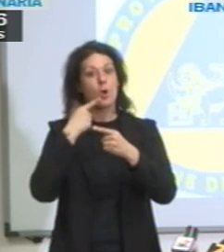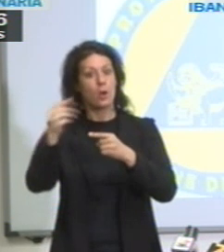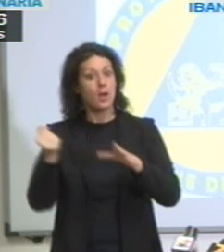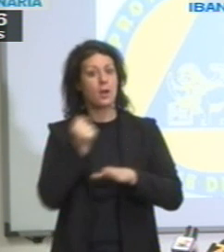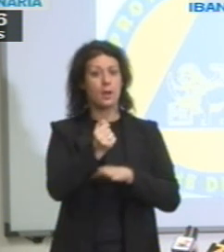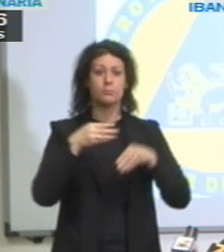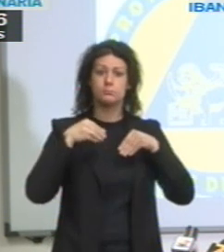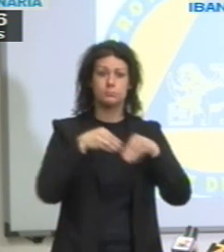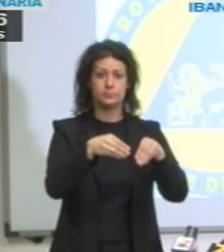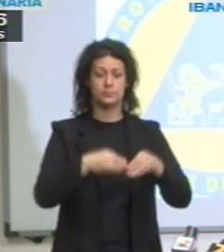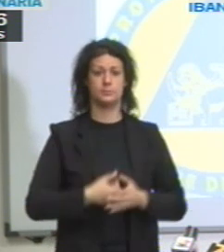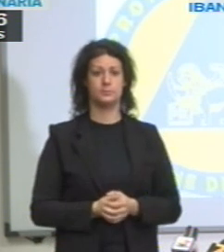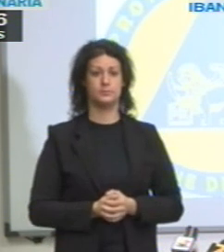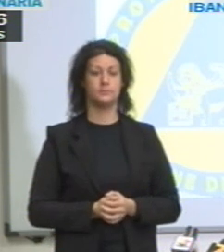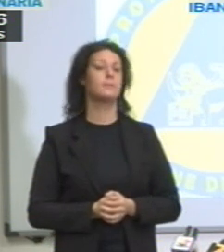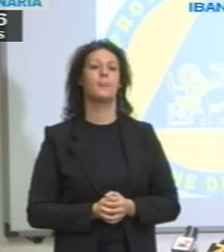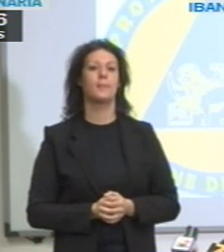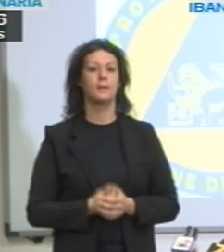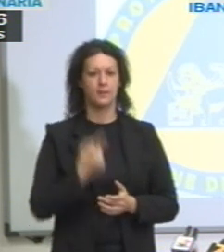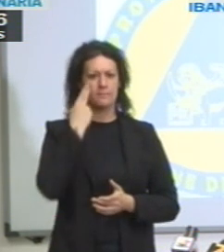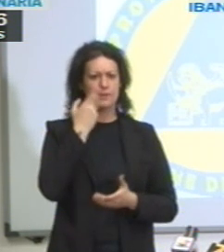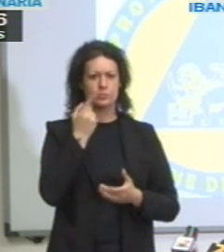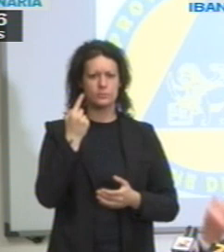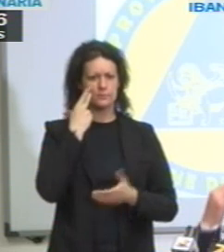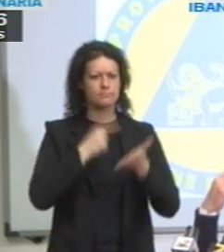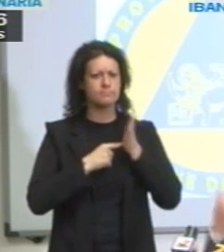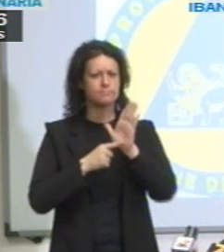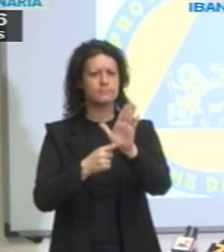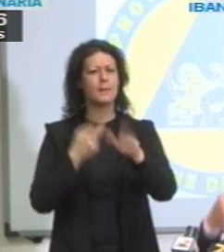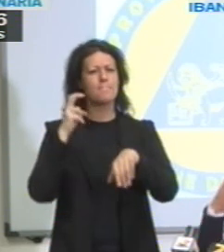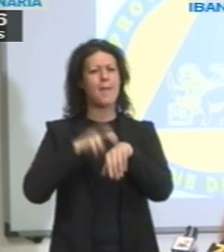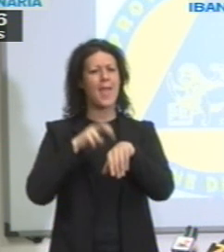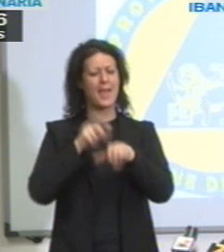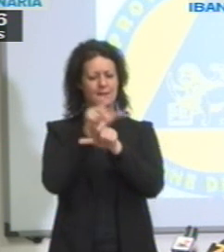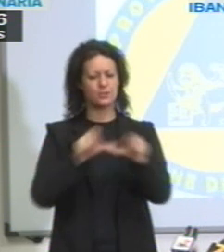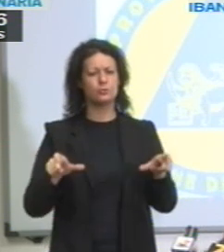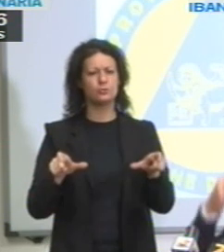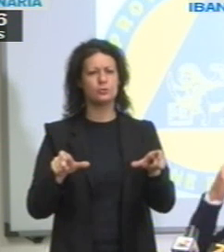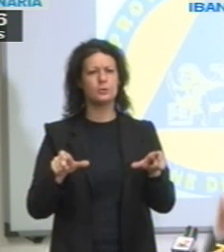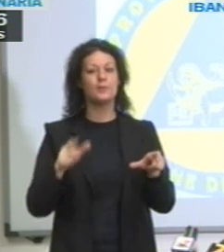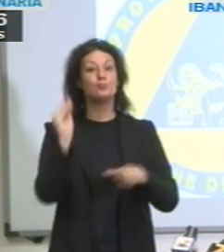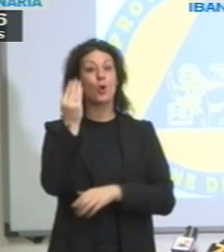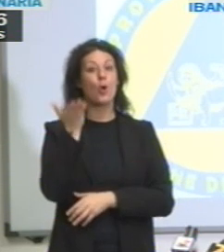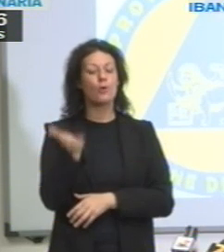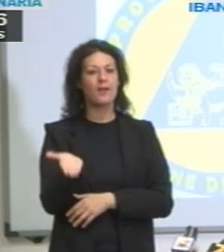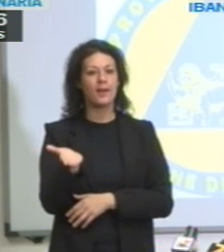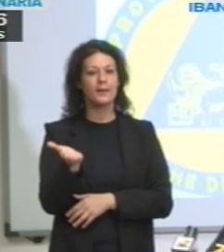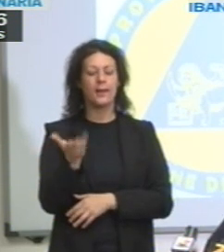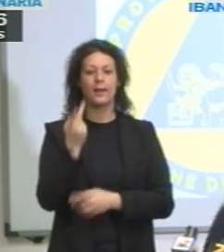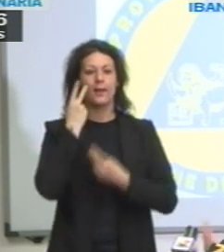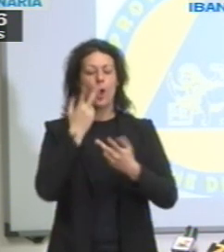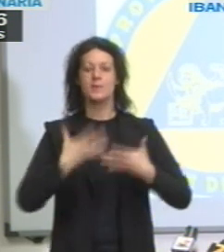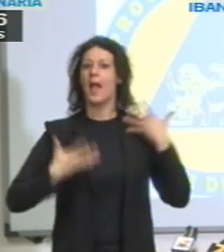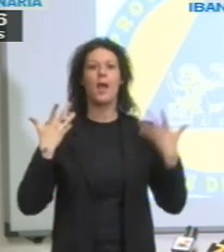che è eccezionale. Ve li porto io i medici che mi dicono, portano voglia di fare, entusiasmo